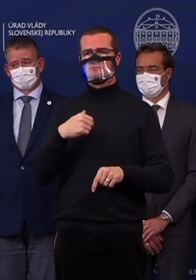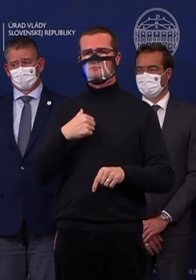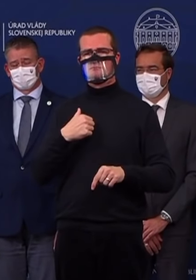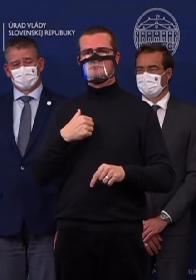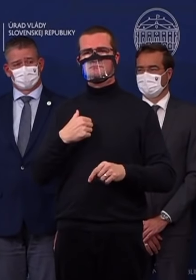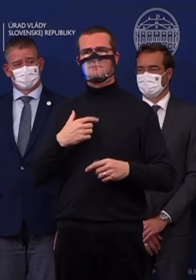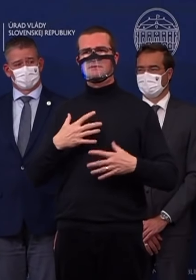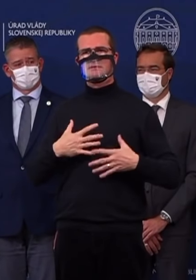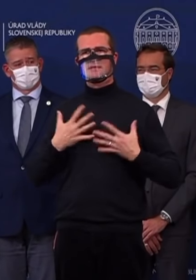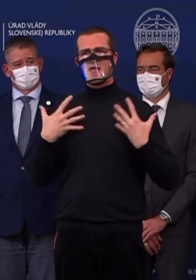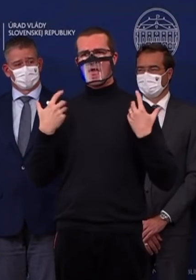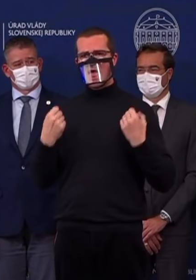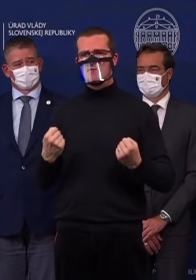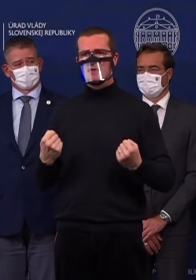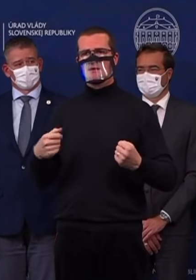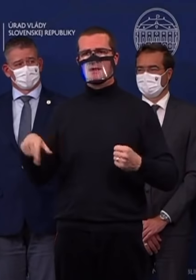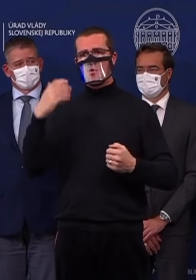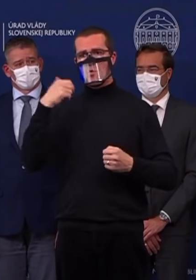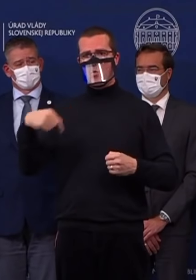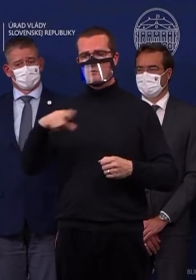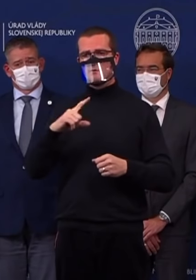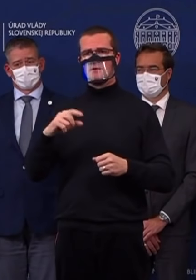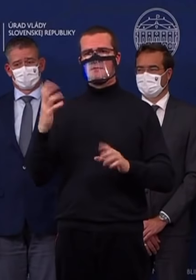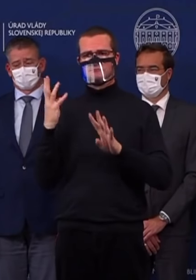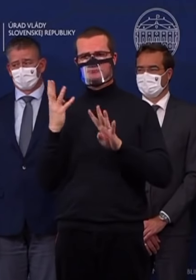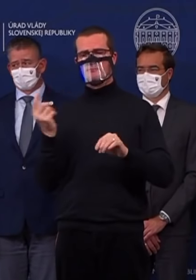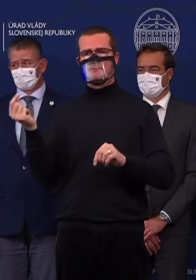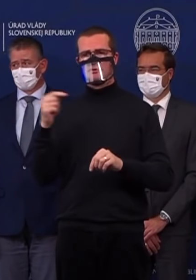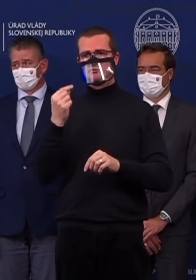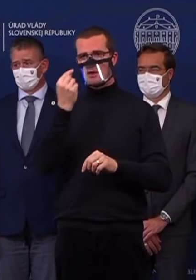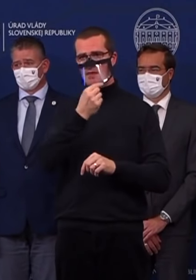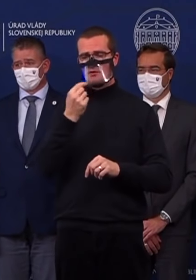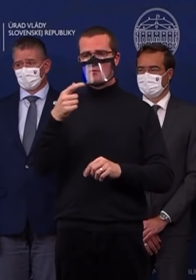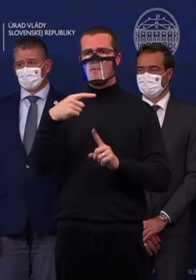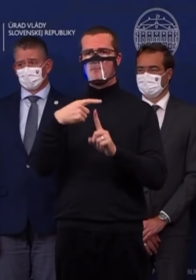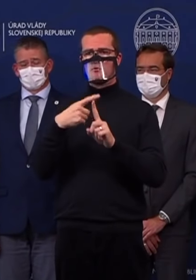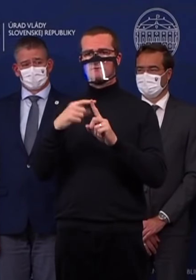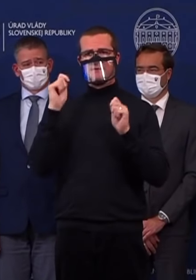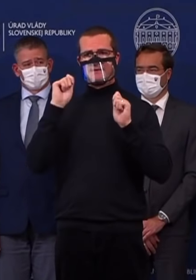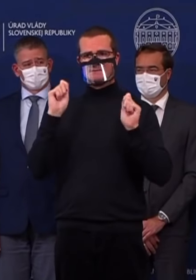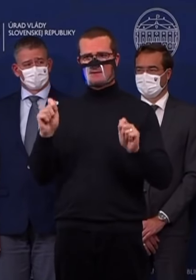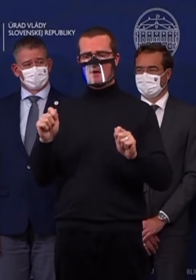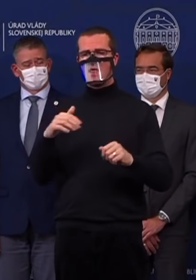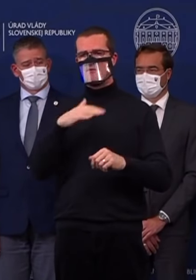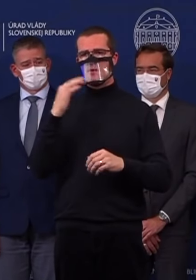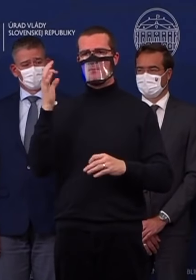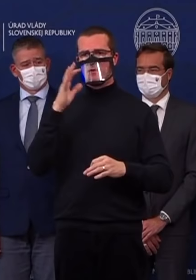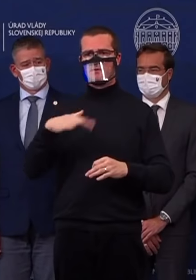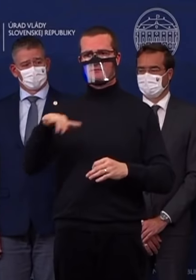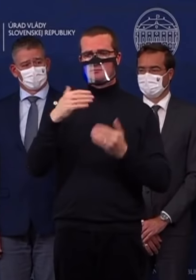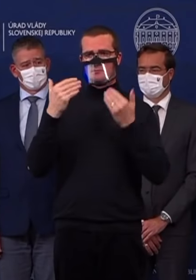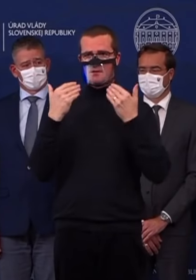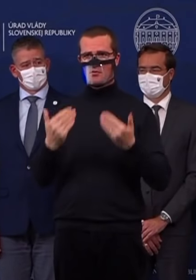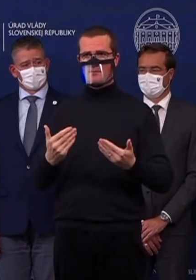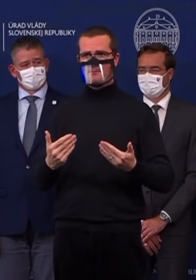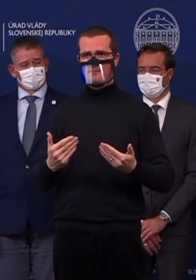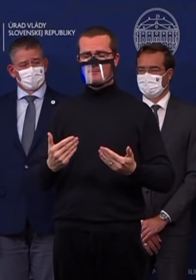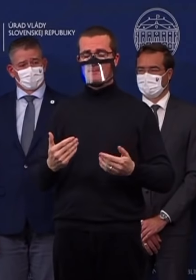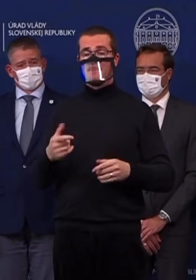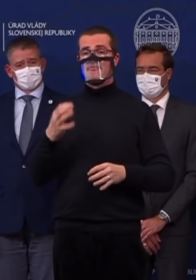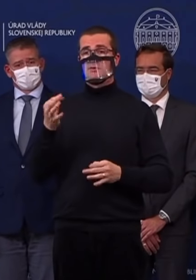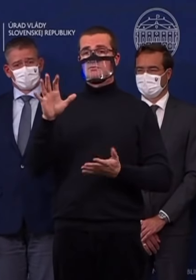ľudí, ktorí sa testovať dali. Je to naozaj pozitívny signál a veľmi pekne všetkým ďakujem.